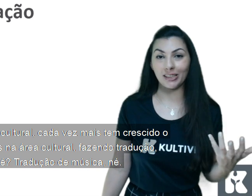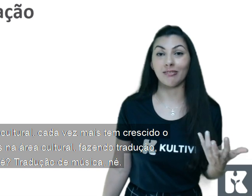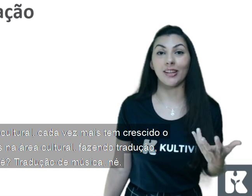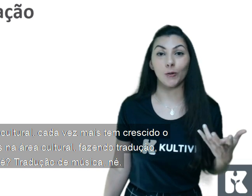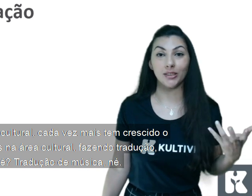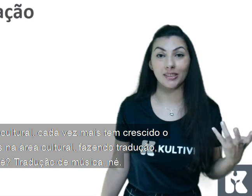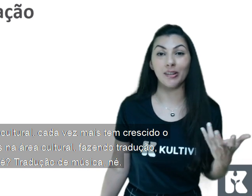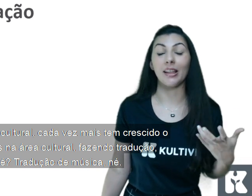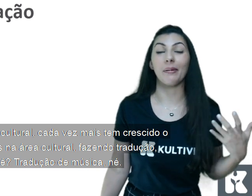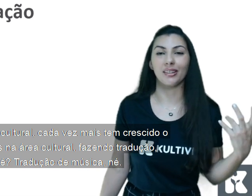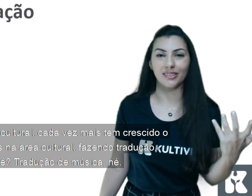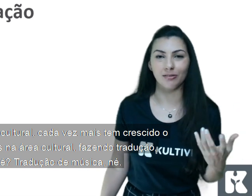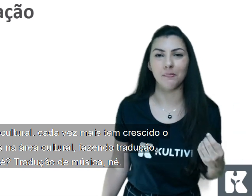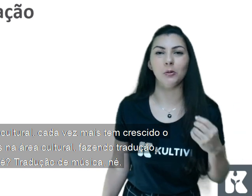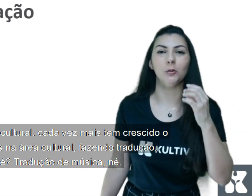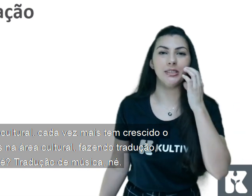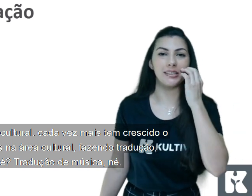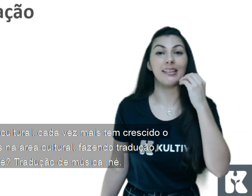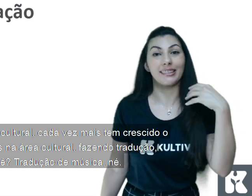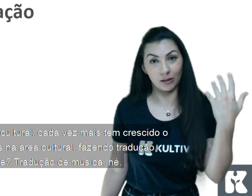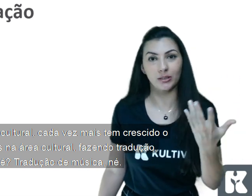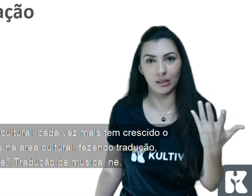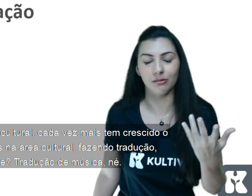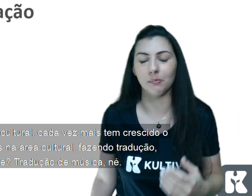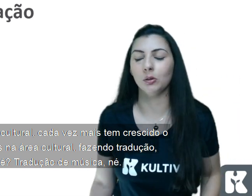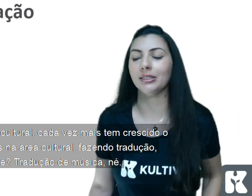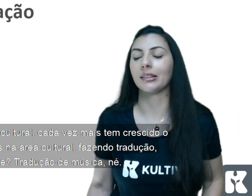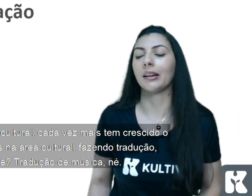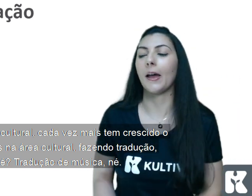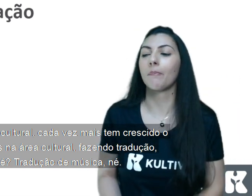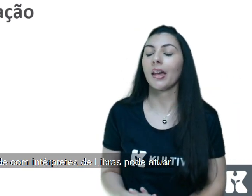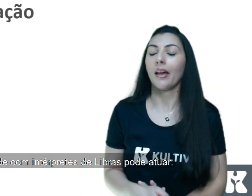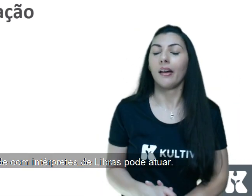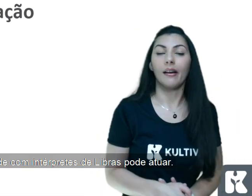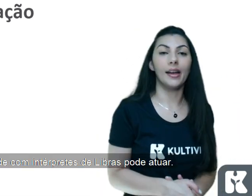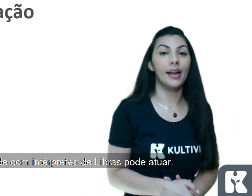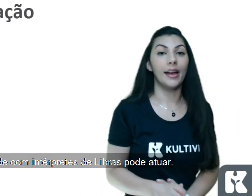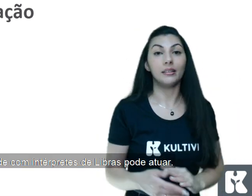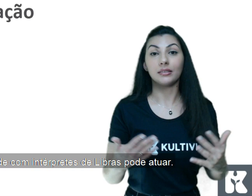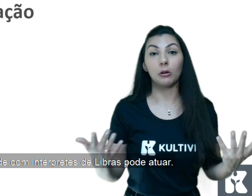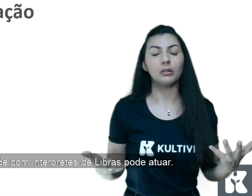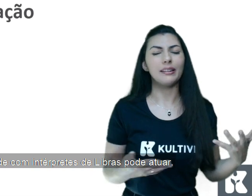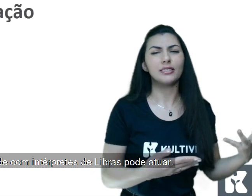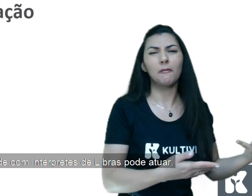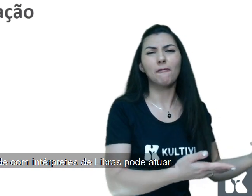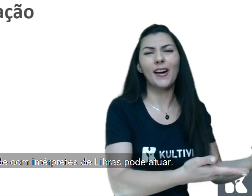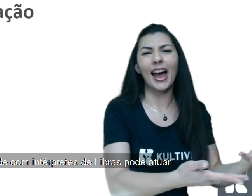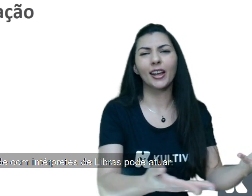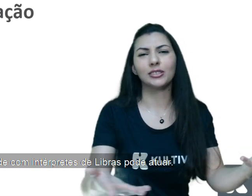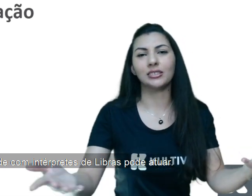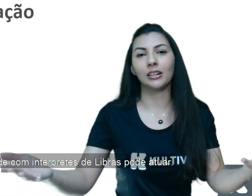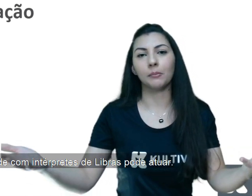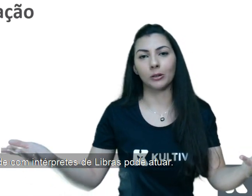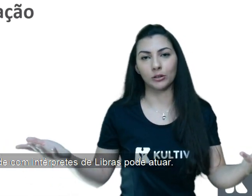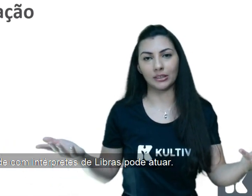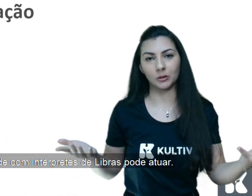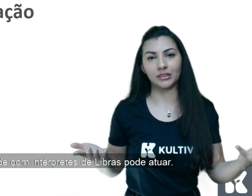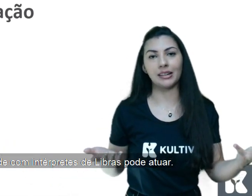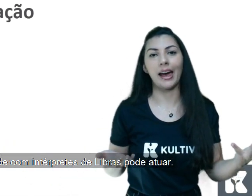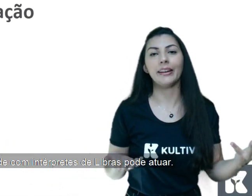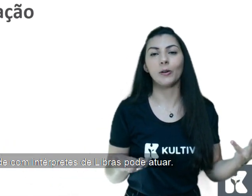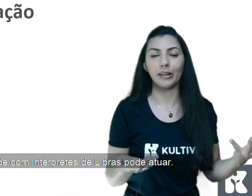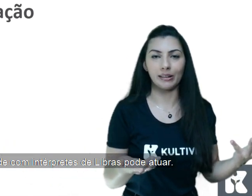cultural, fazendo tradução, interpretação de música, né? Tradução de música, né? Então, são vários âmbitos